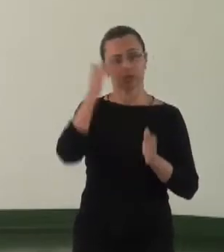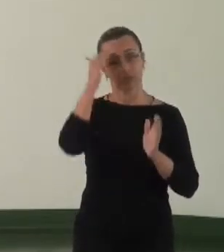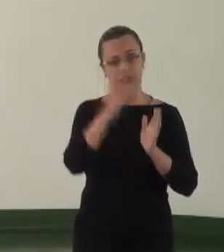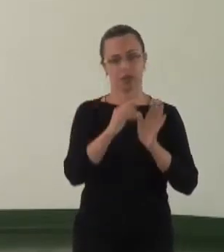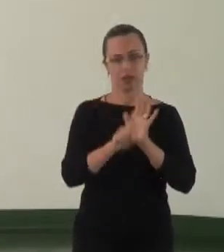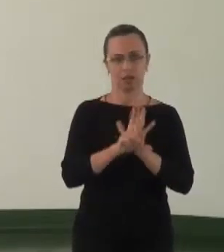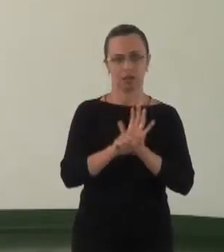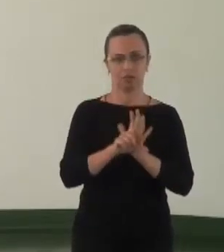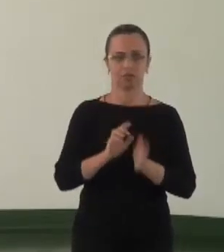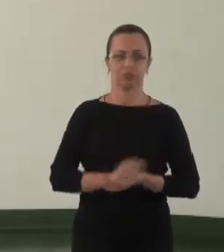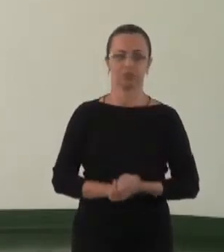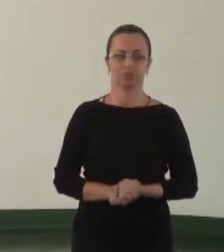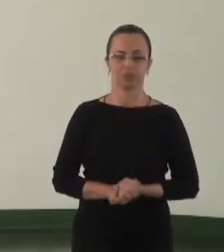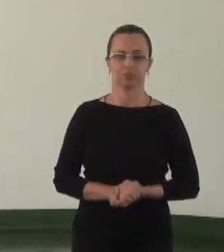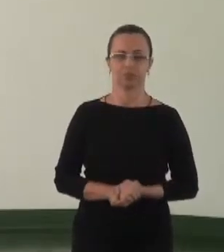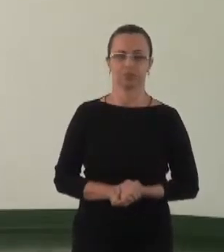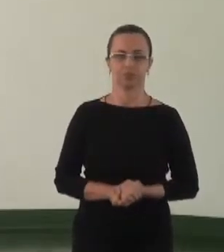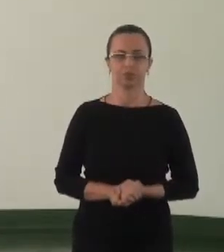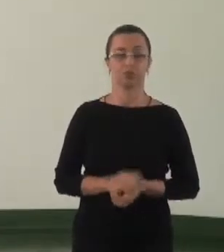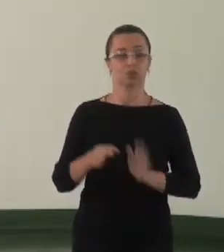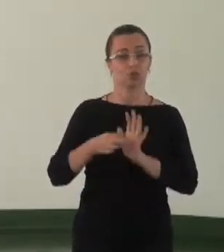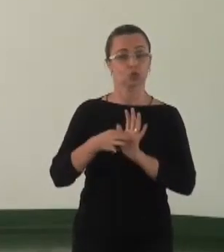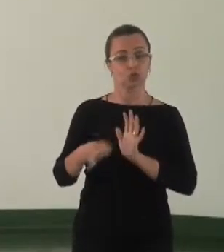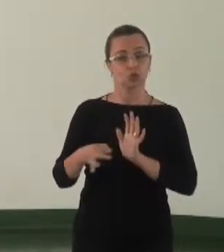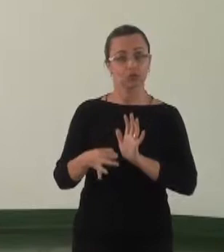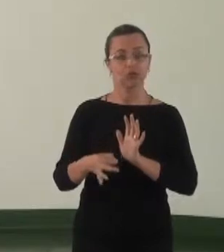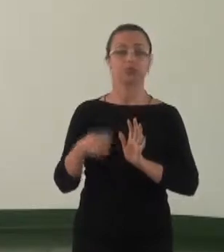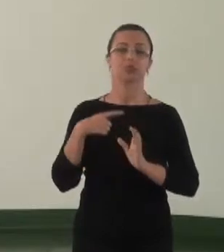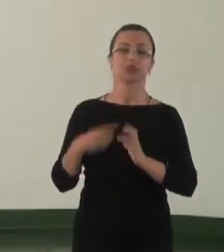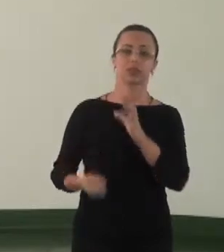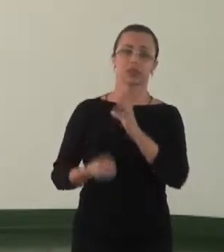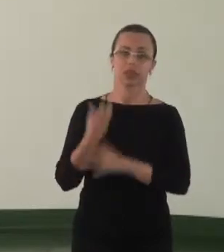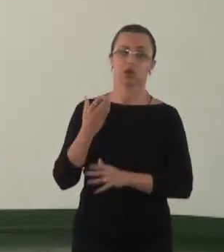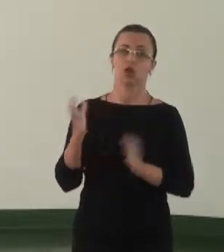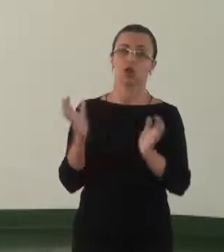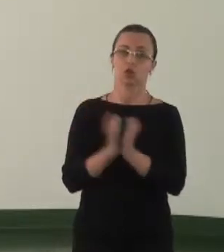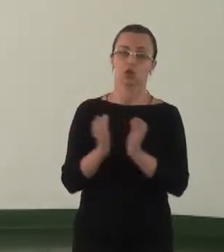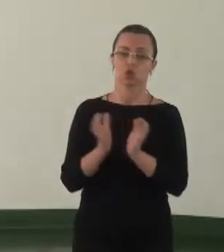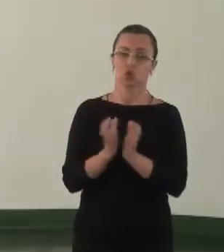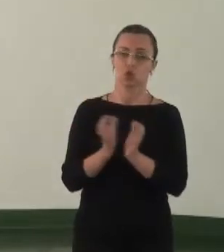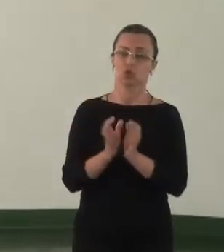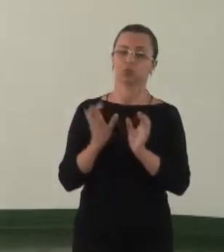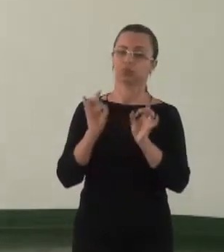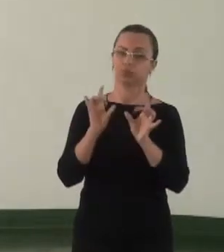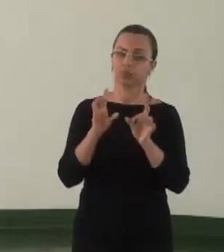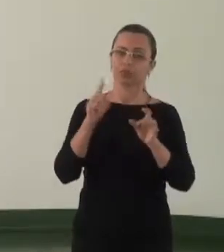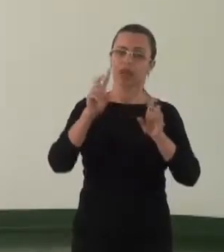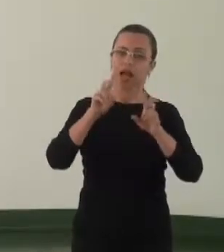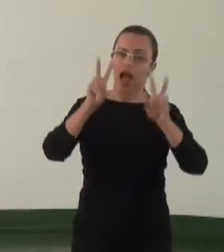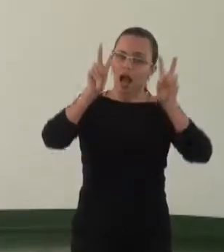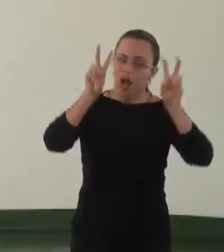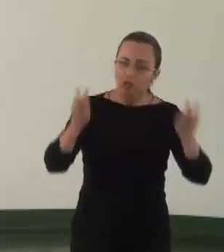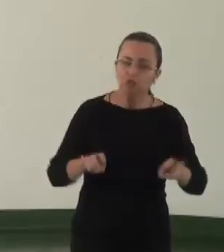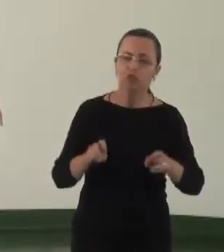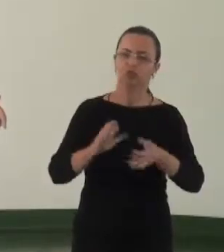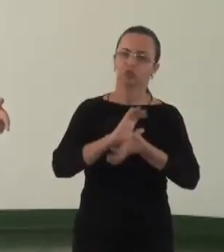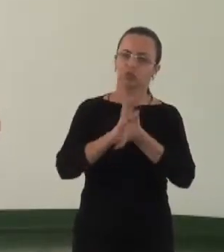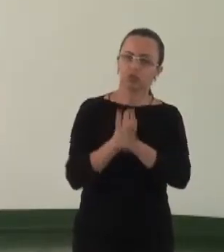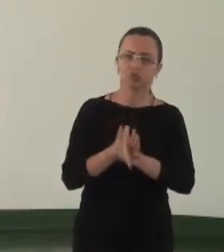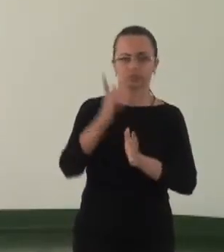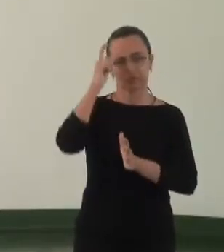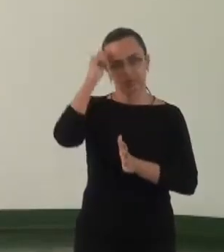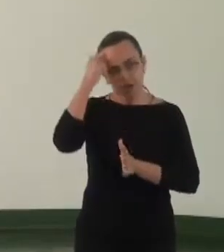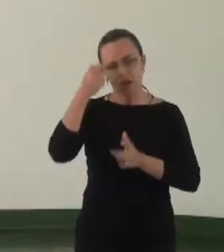legislação. A sugestão é de que sejam criados grupos especializados sobre questões raciais, para que se possa discutir